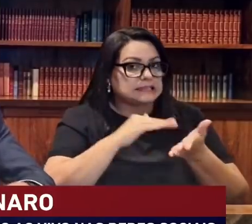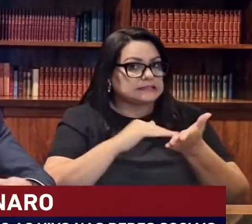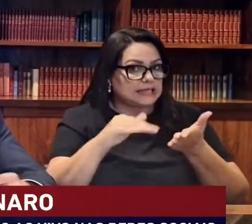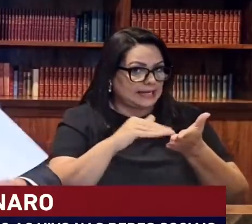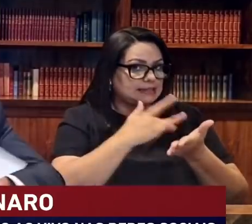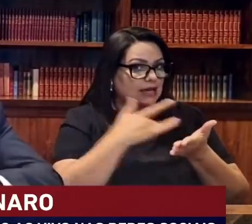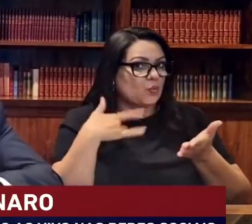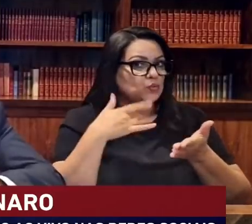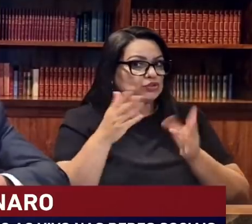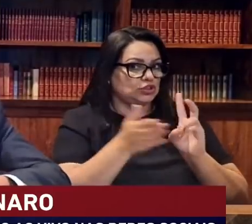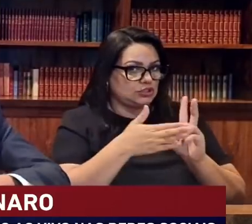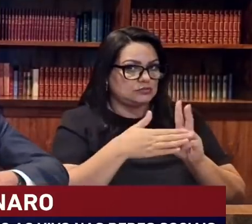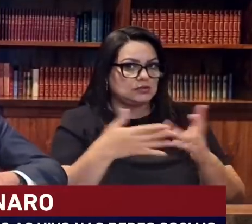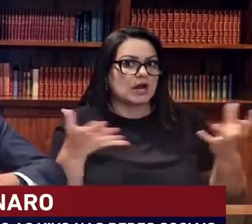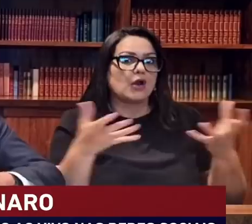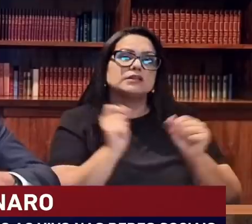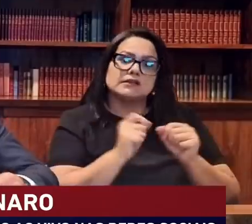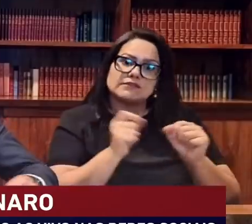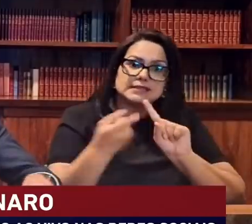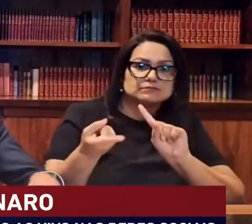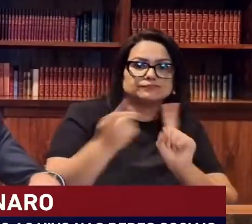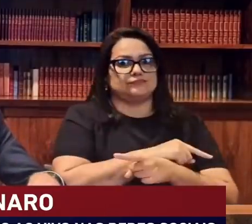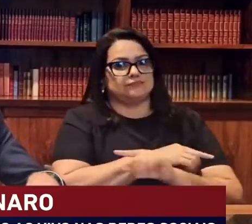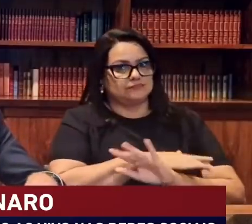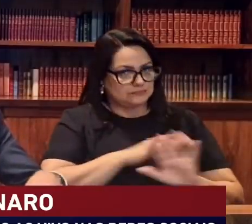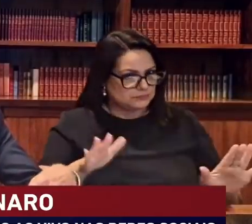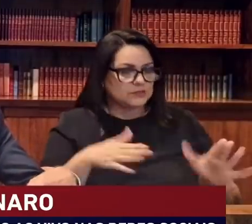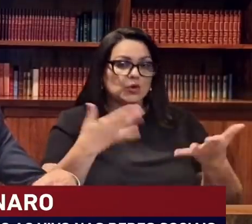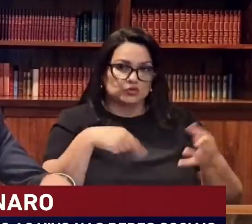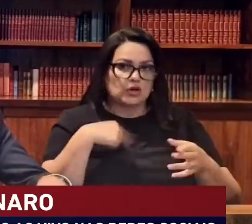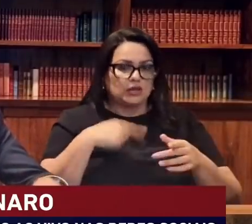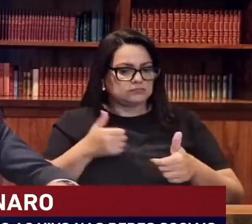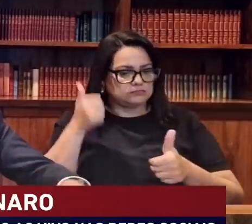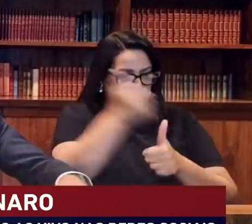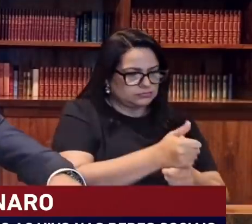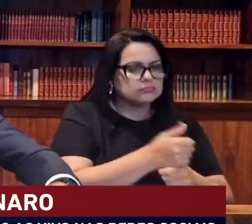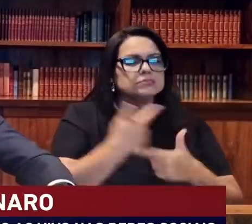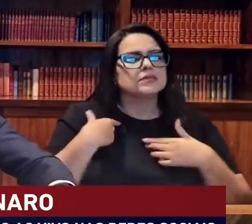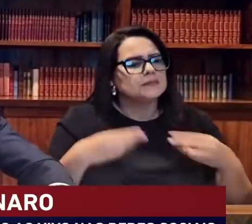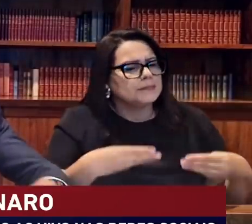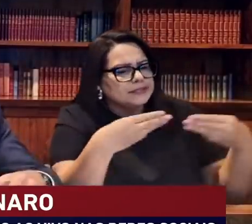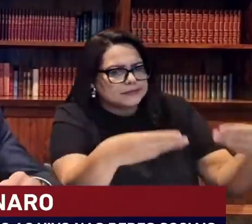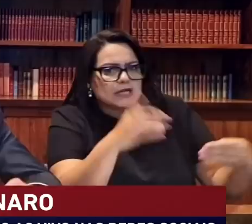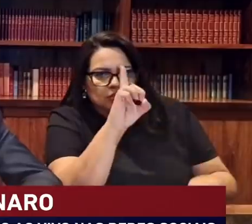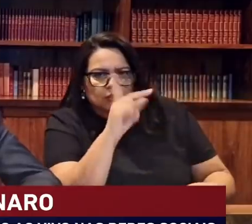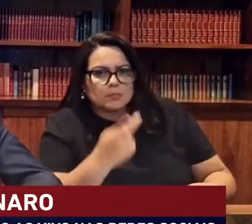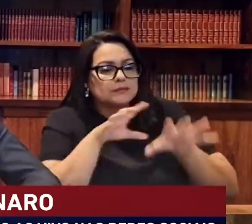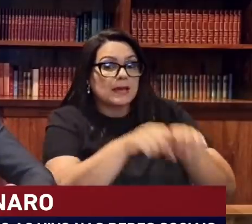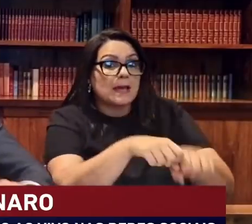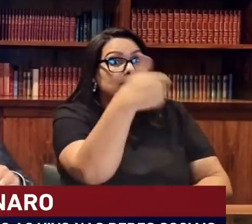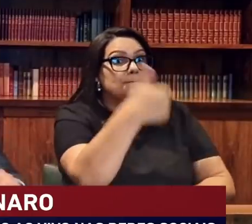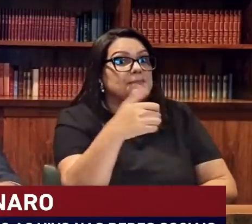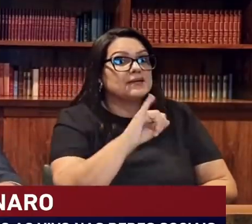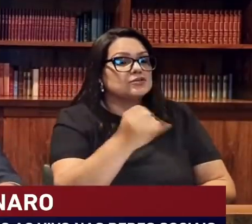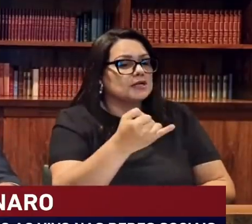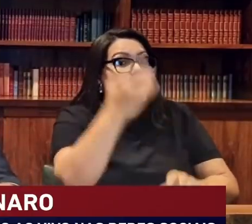agora a gente está fazendo o que tem que ser feito. Quando nós assumimos, presidente, nós tomamos posse no dia 1º, no dia 2,